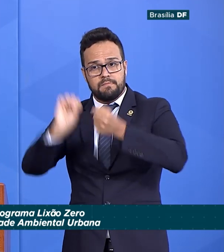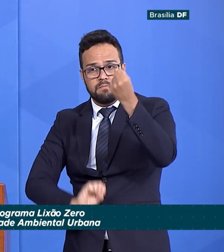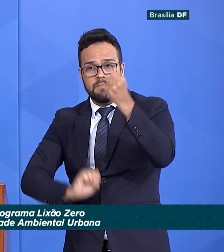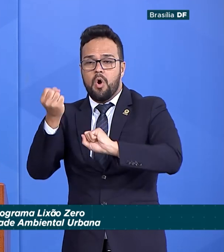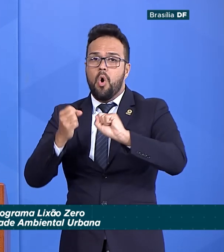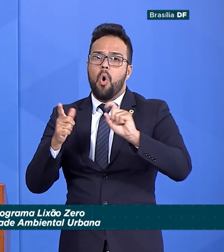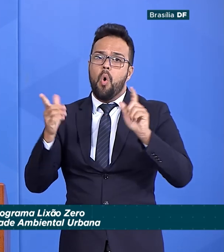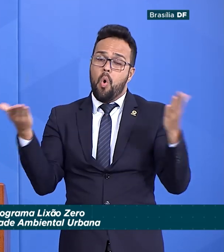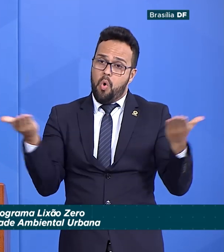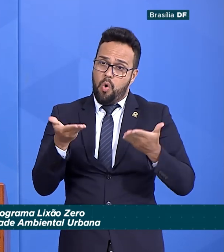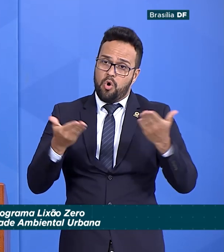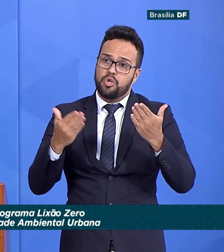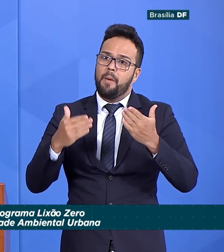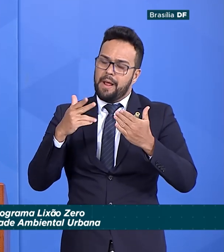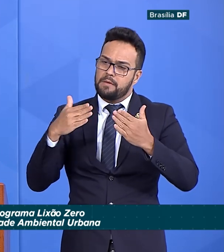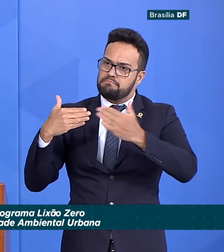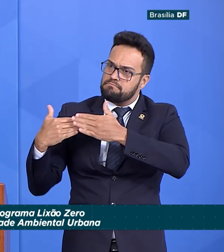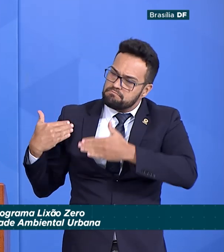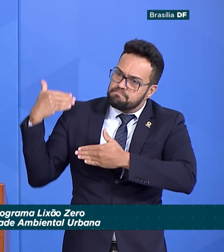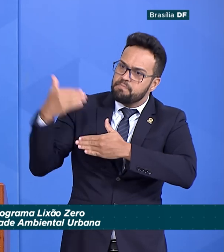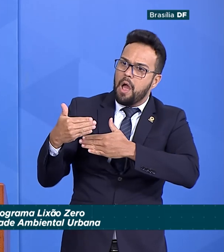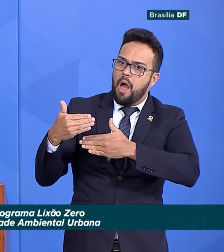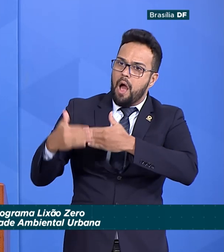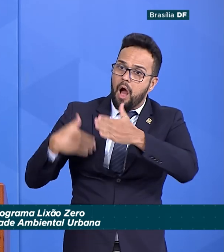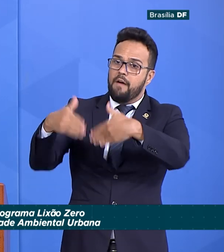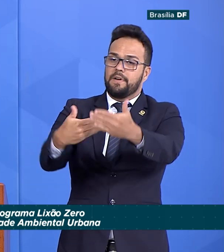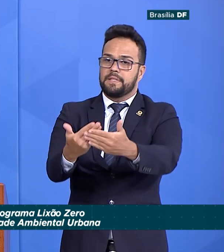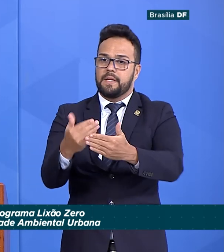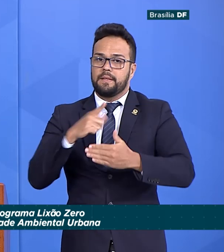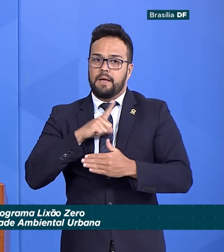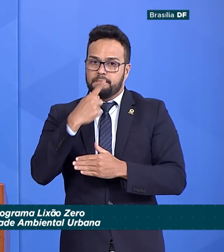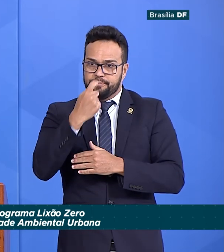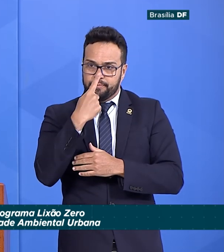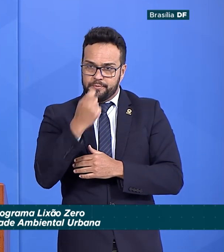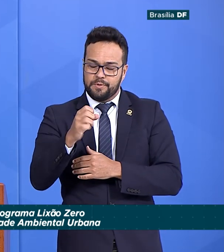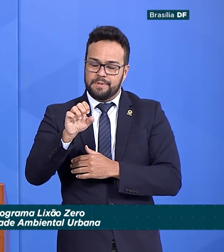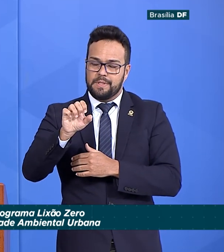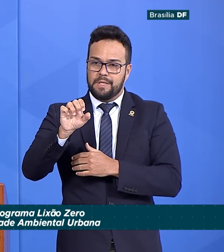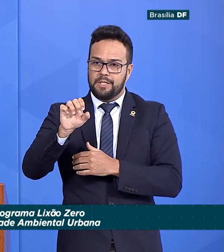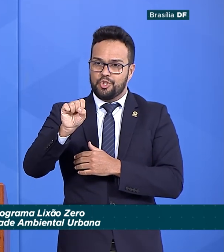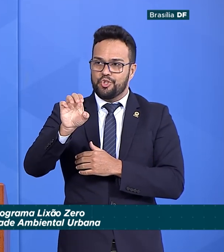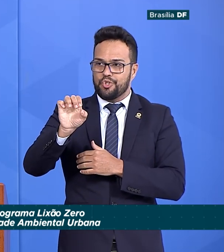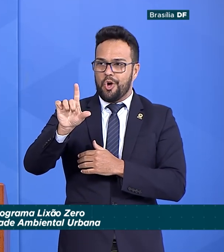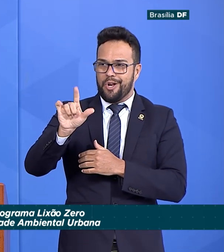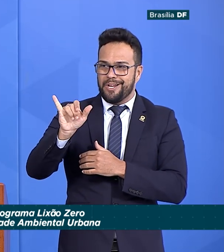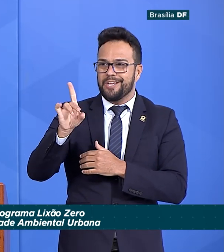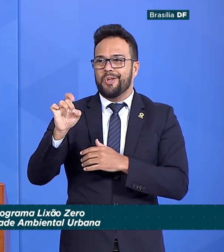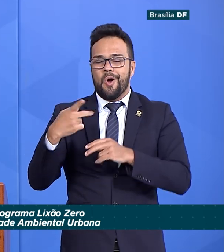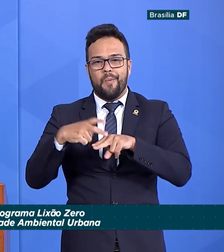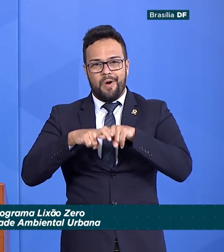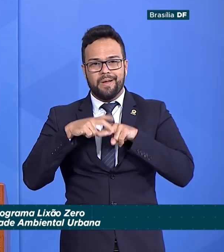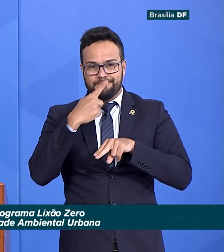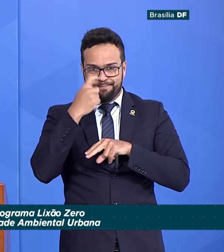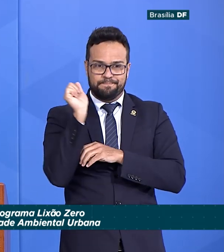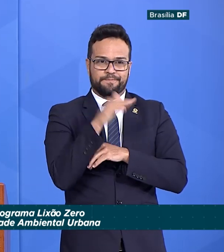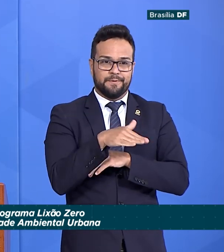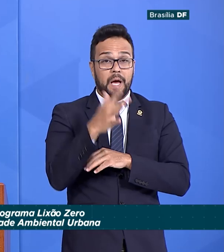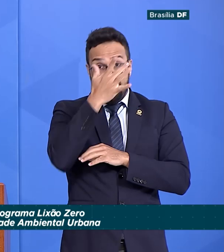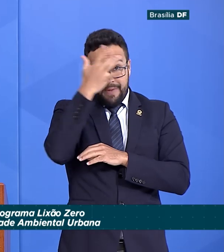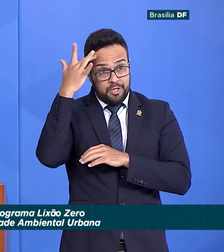mais no tema dos resíduos sólidos, na logística reversa, portanto, do produto eletroeletrônico. As pessoas que estão em